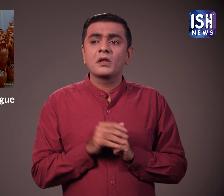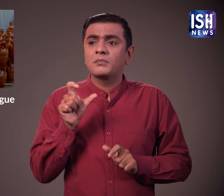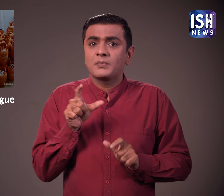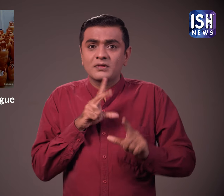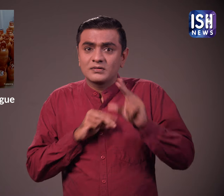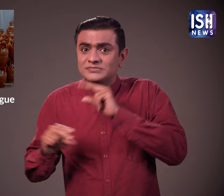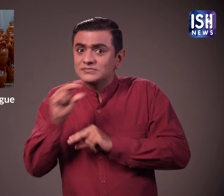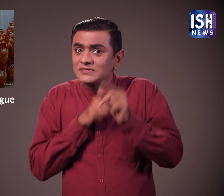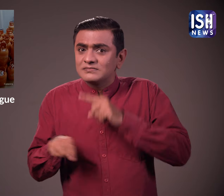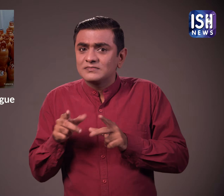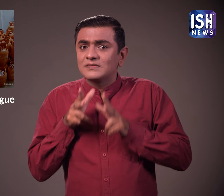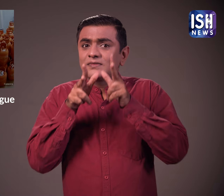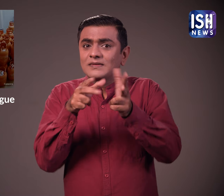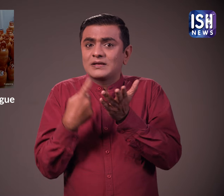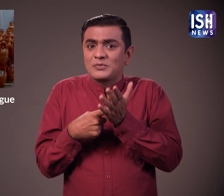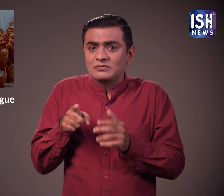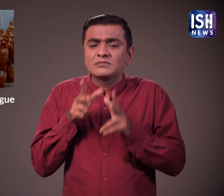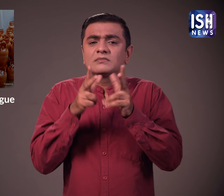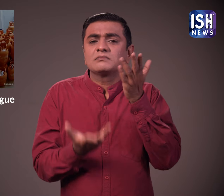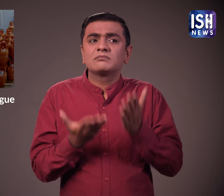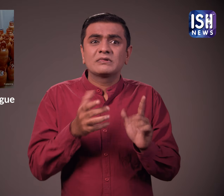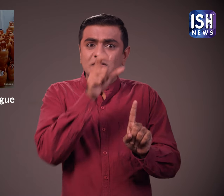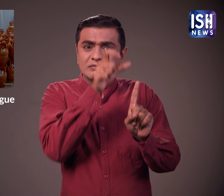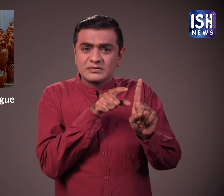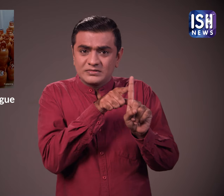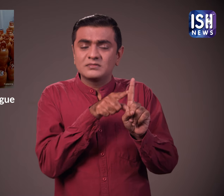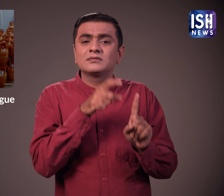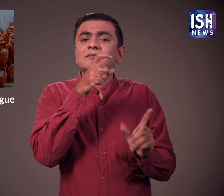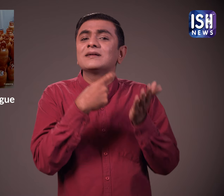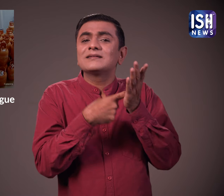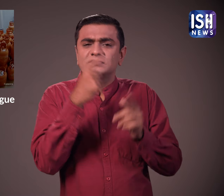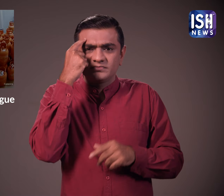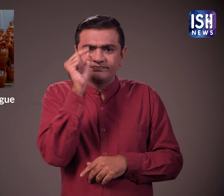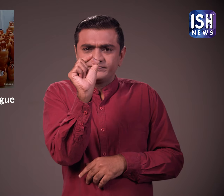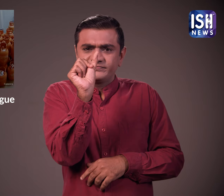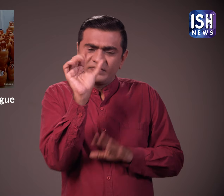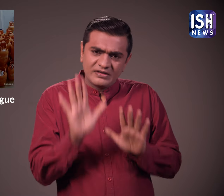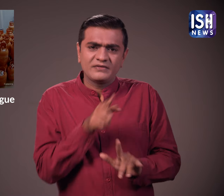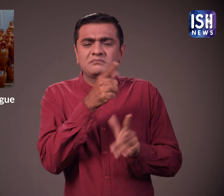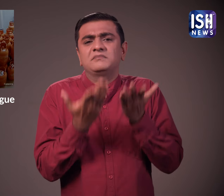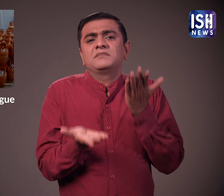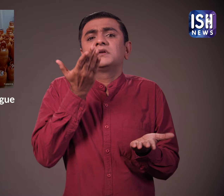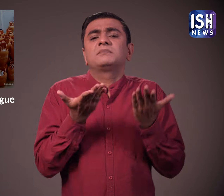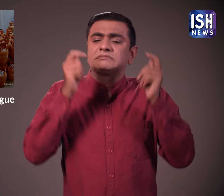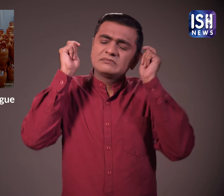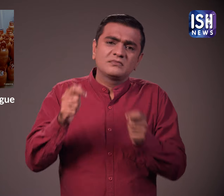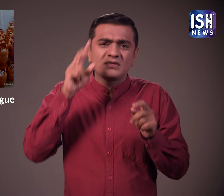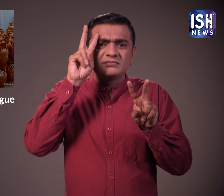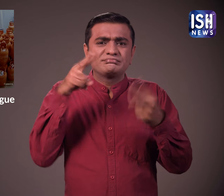बताया गया है कि अप्राधी मांसे ग्रूप से बीमार था और हत्या के कारणा का पता नहीं चल पाया है